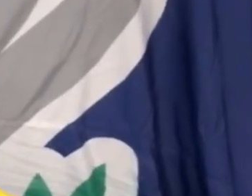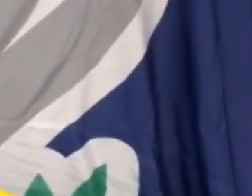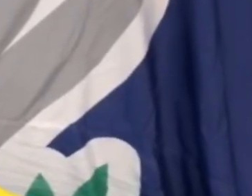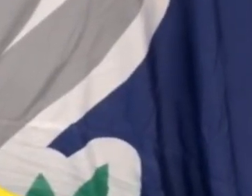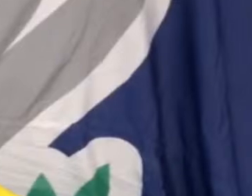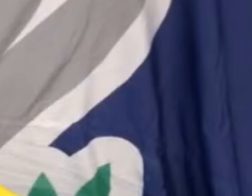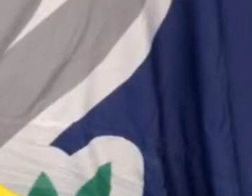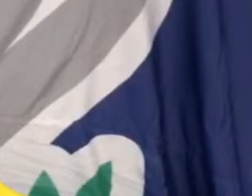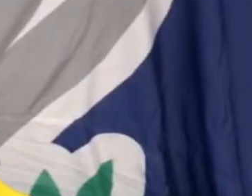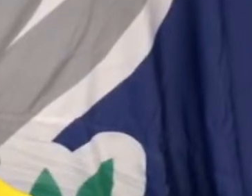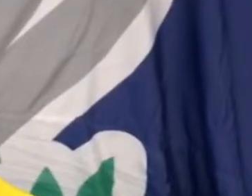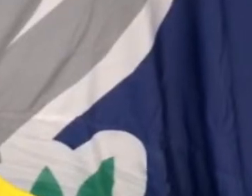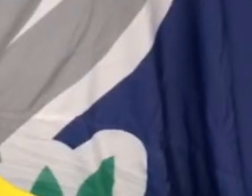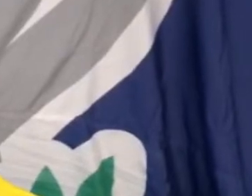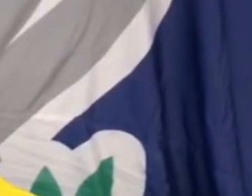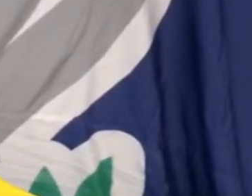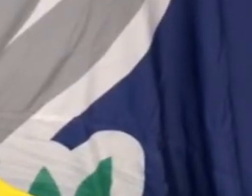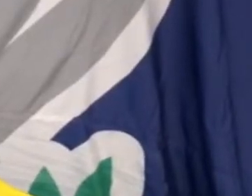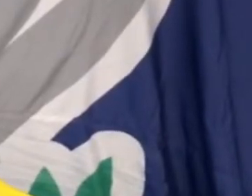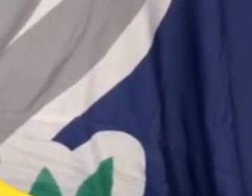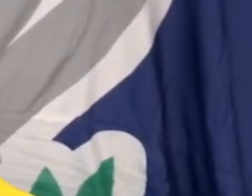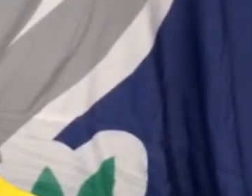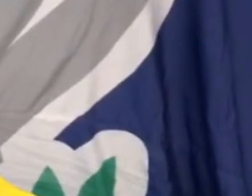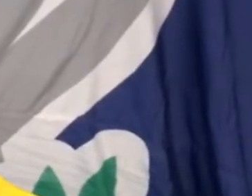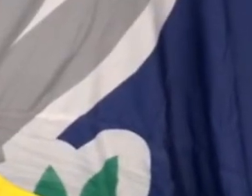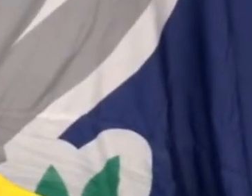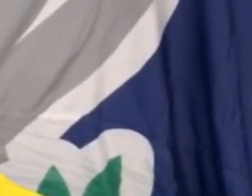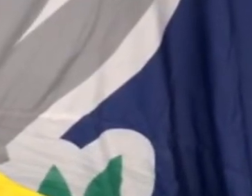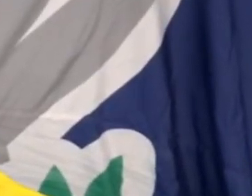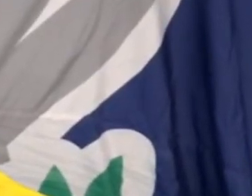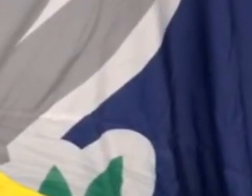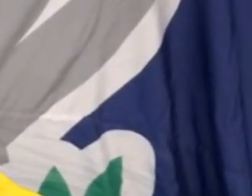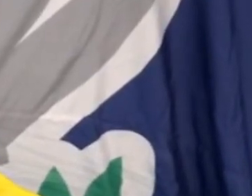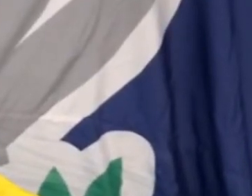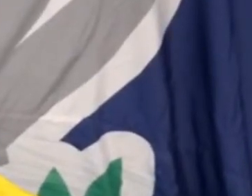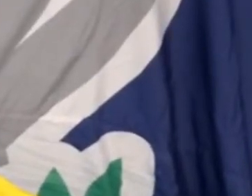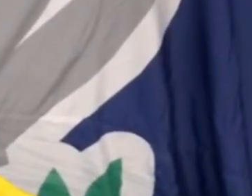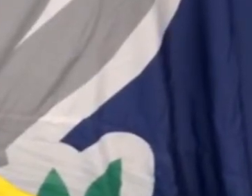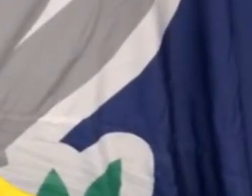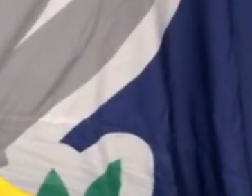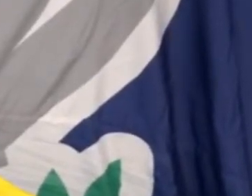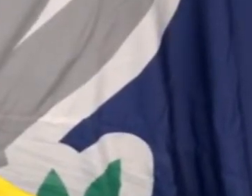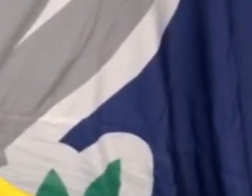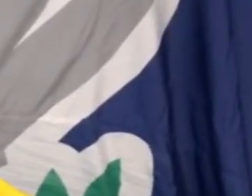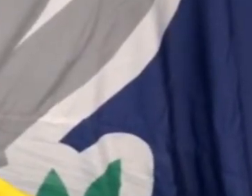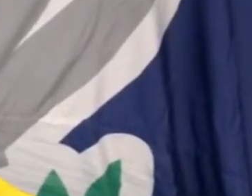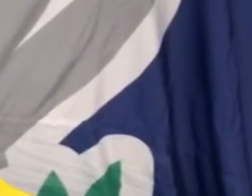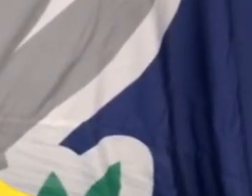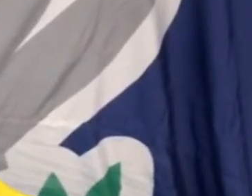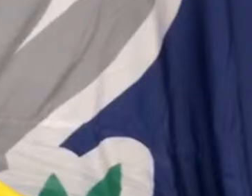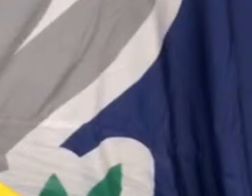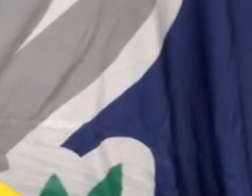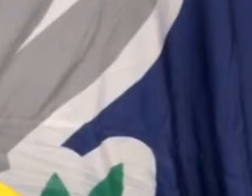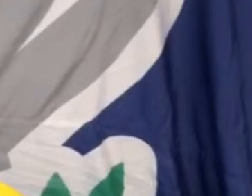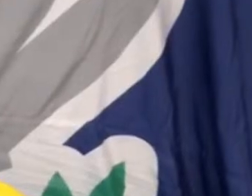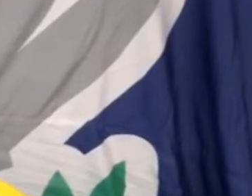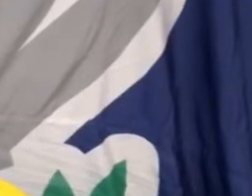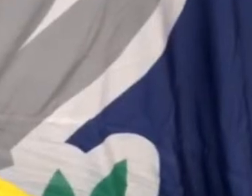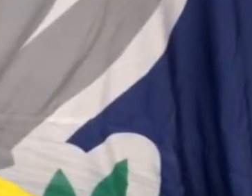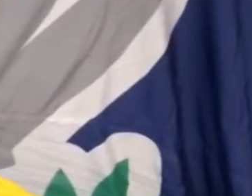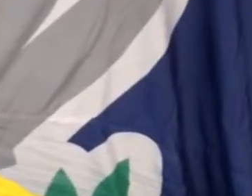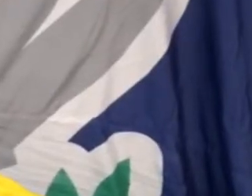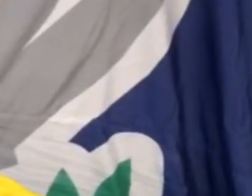ter família. O que a família tem que ter uma família da gente, a gente tem que ser uma família, a gente tem